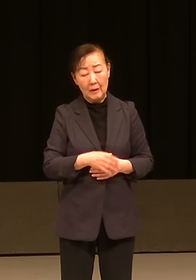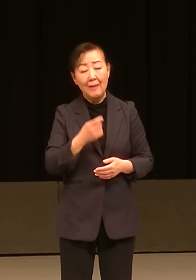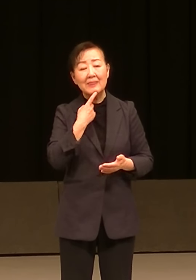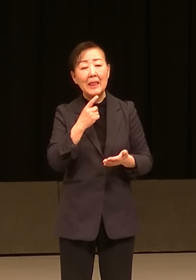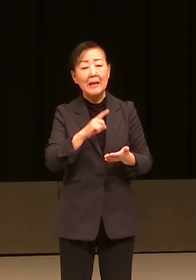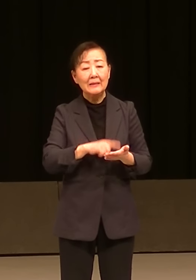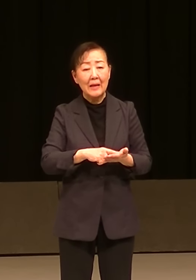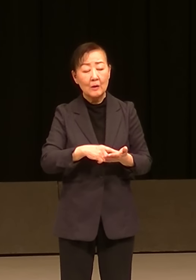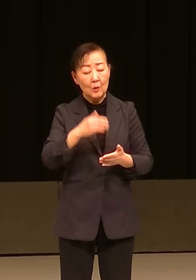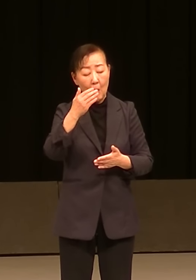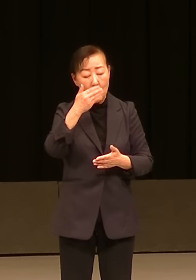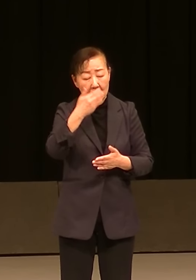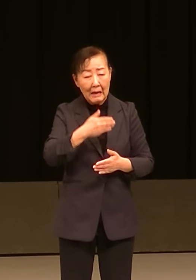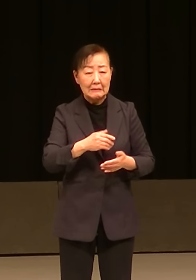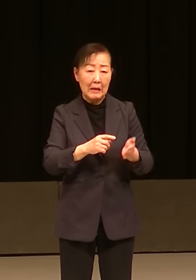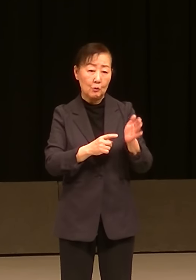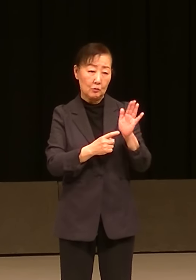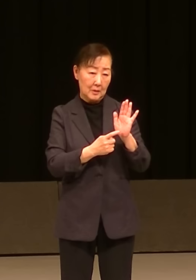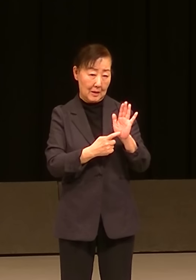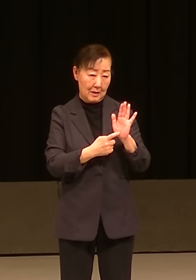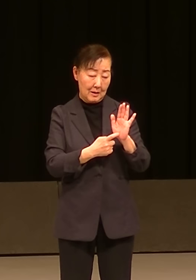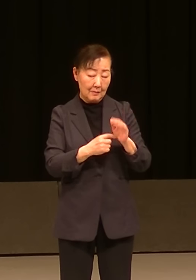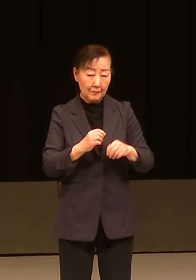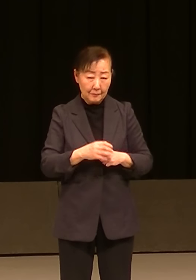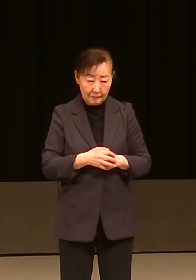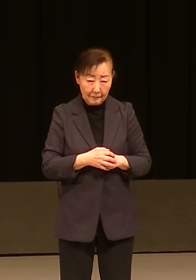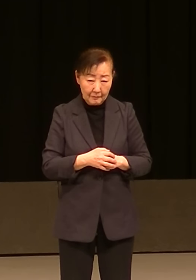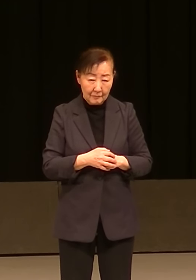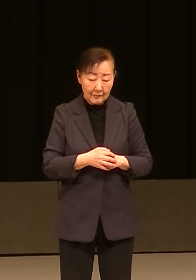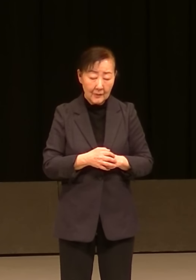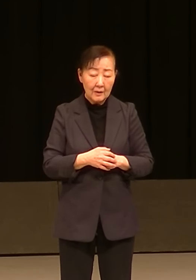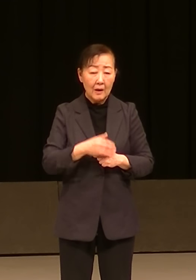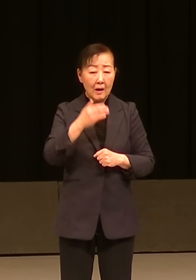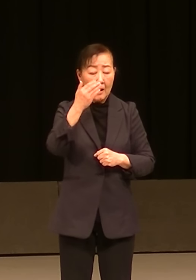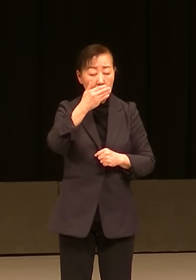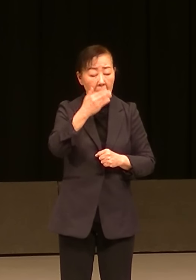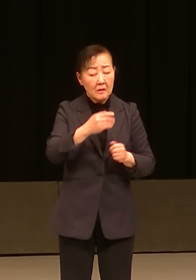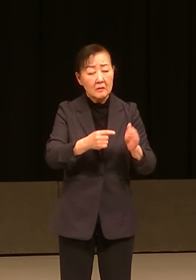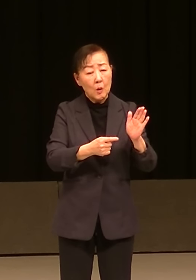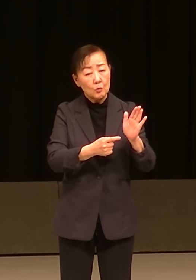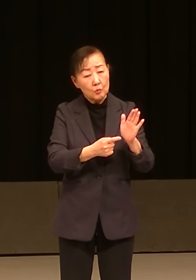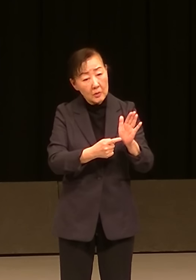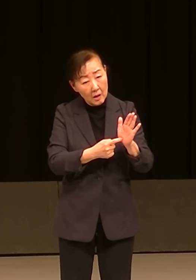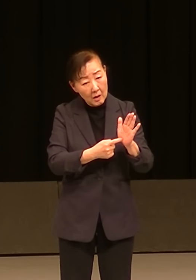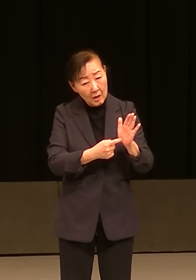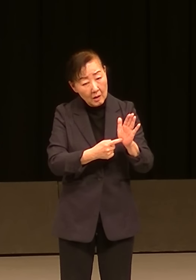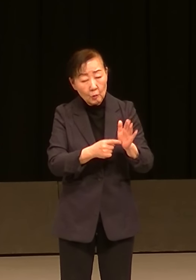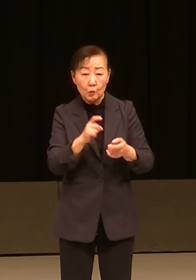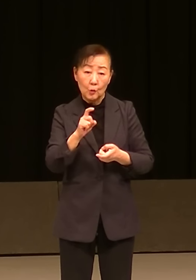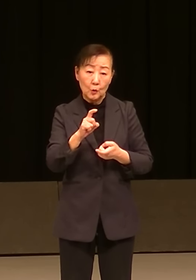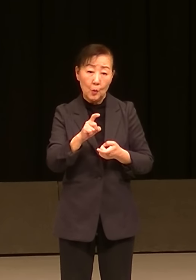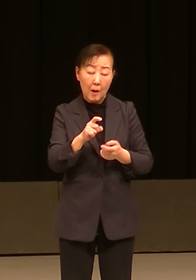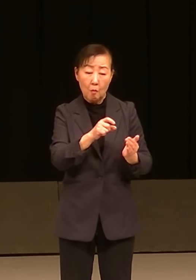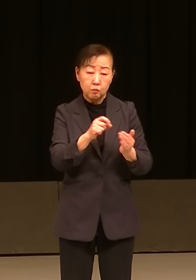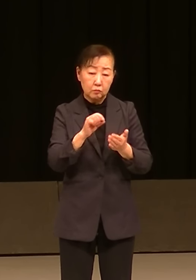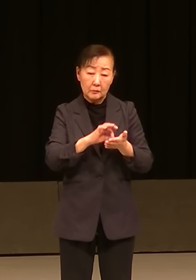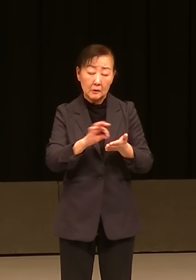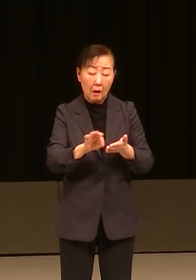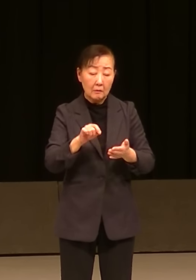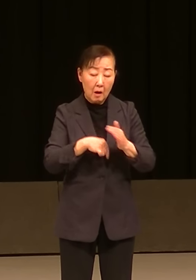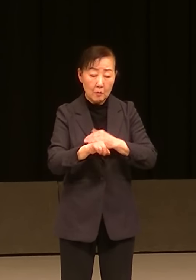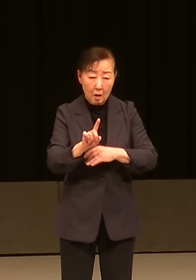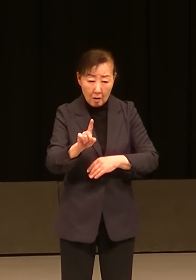る手でございます。で、アダム・スミスがなぜこの見えざる手という言葉を持ち出したかという